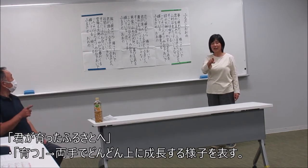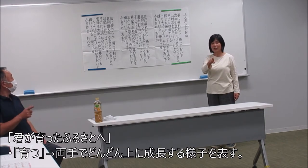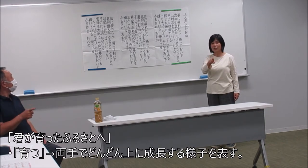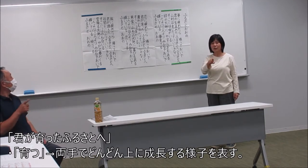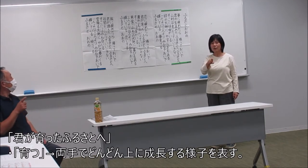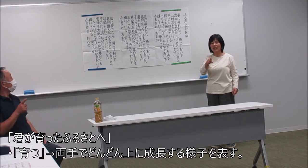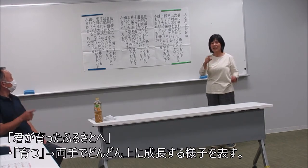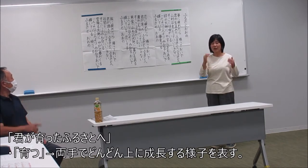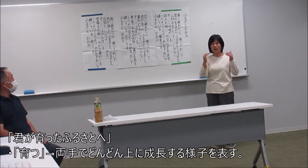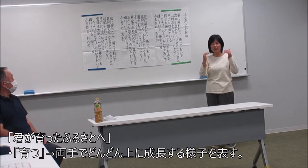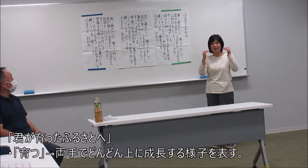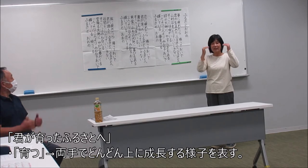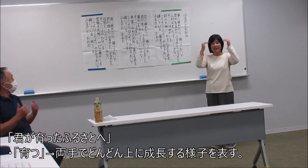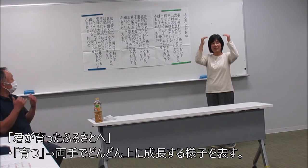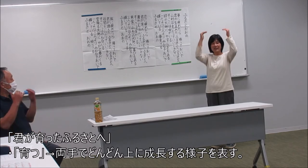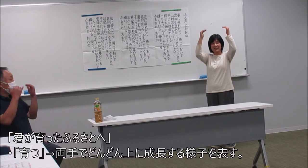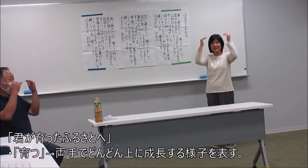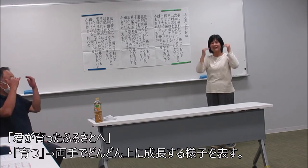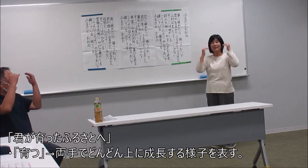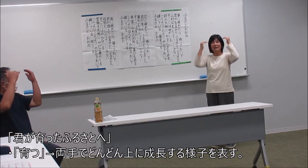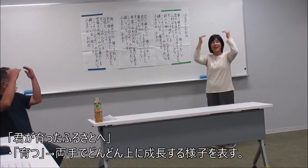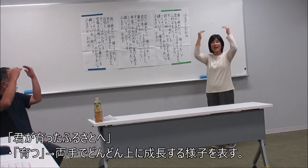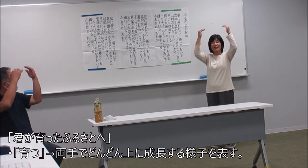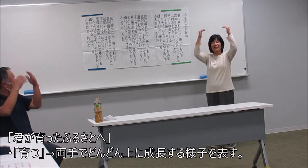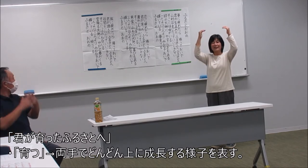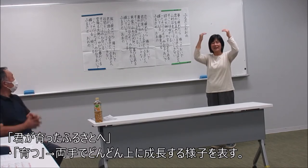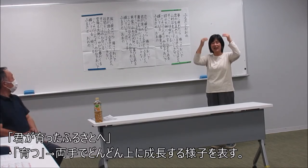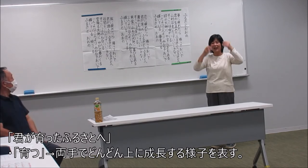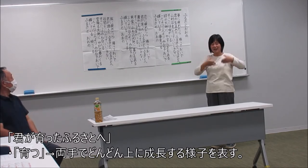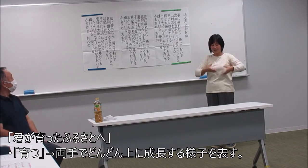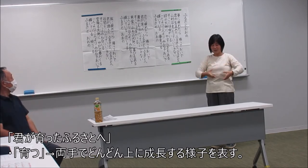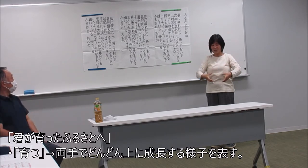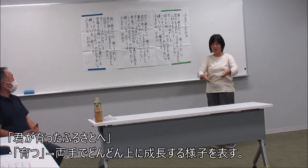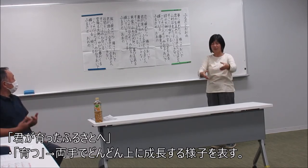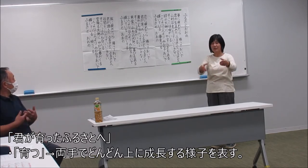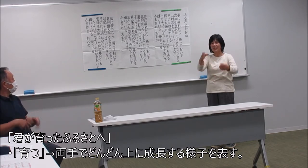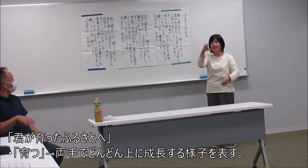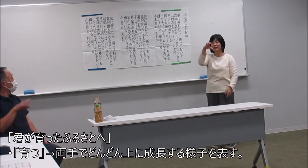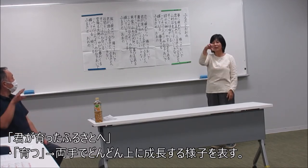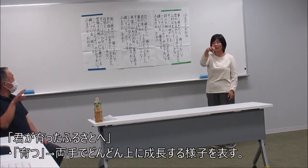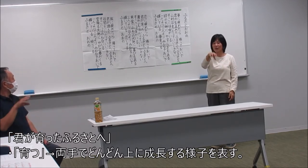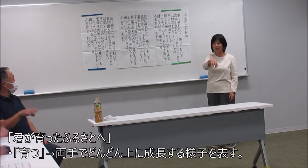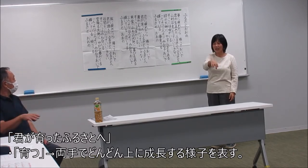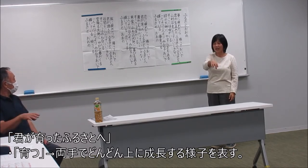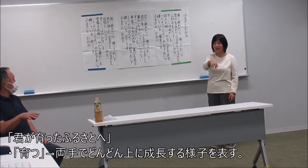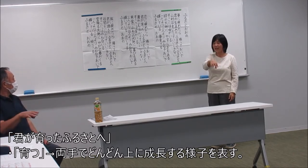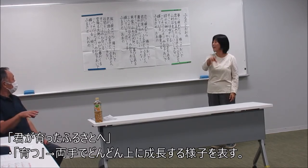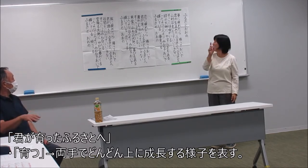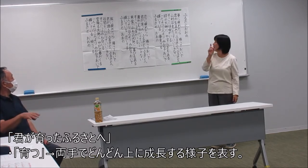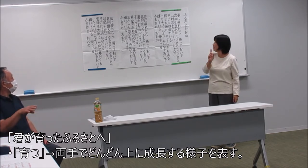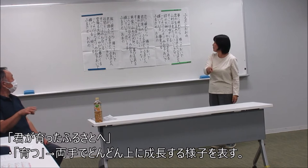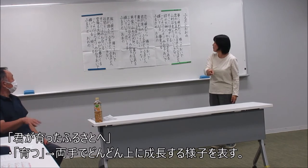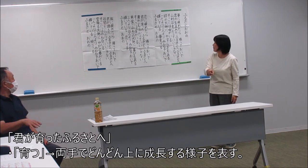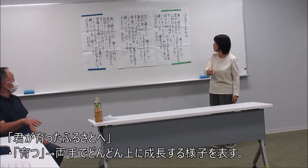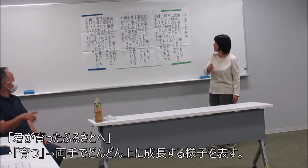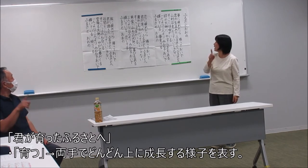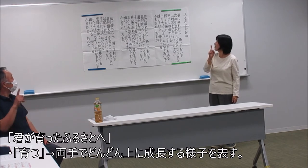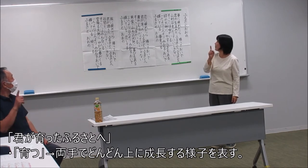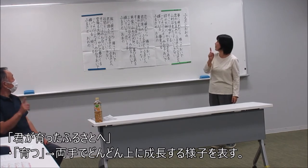君が大きくなります育った ふるさとへふるさと